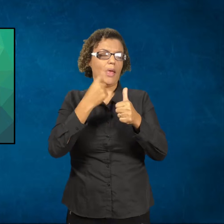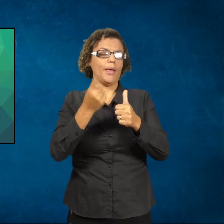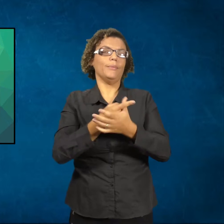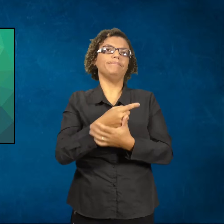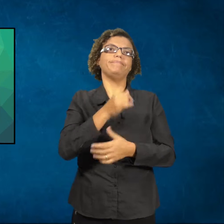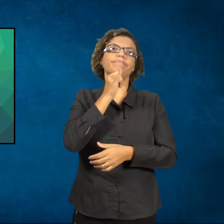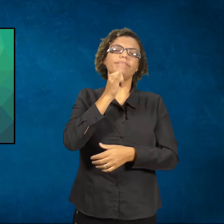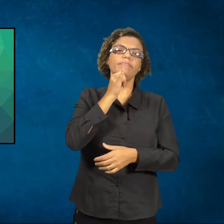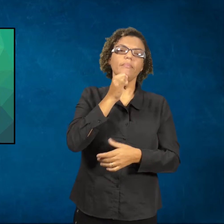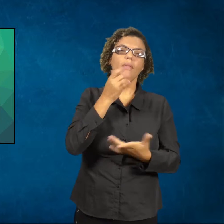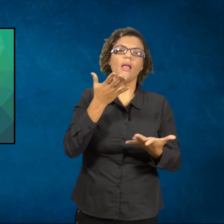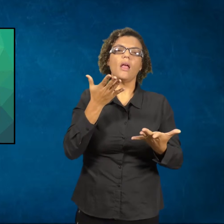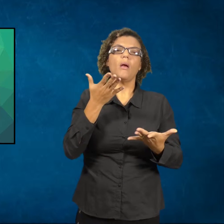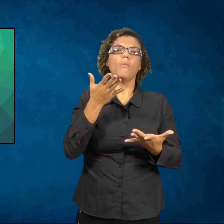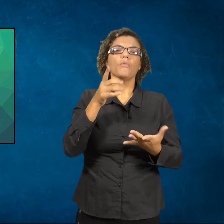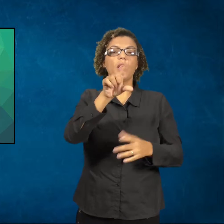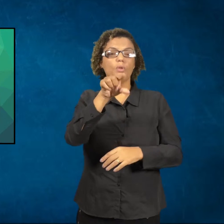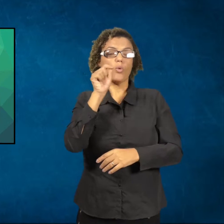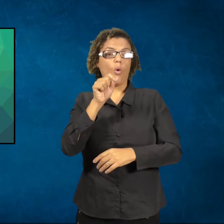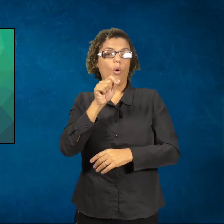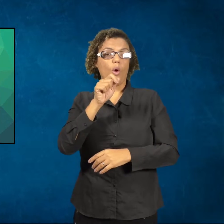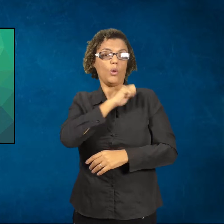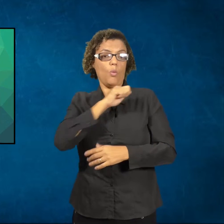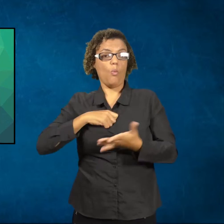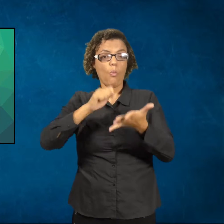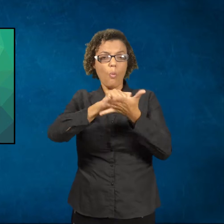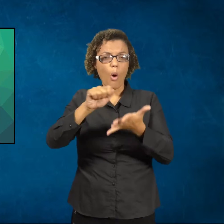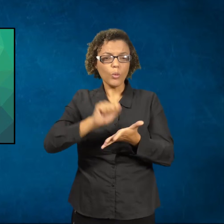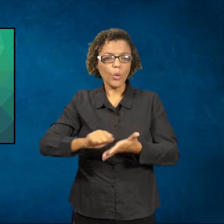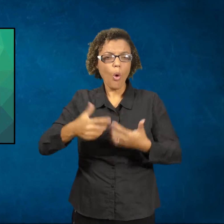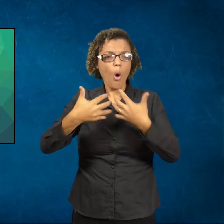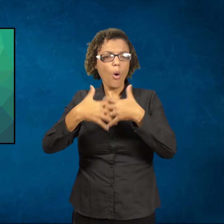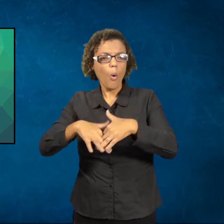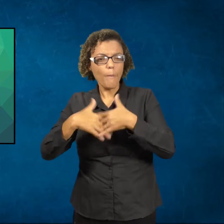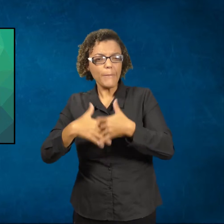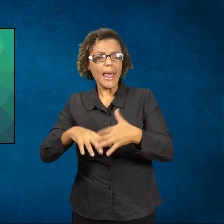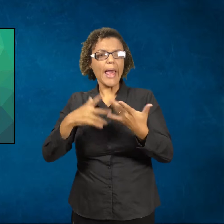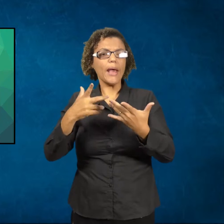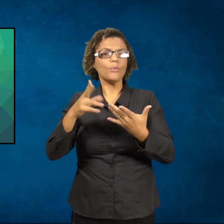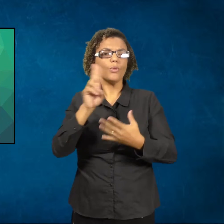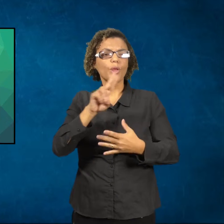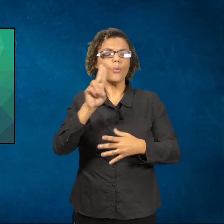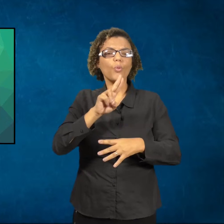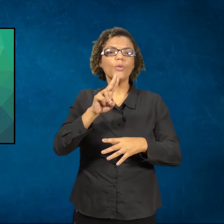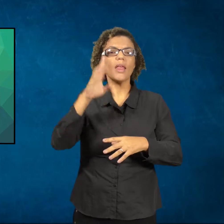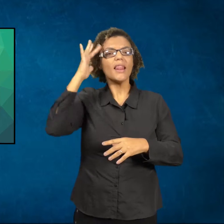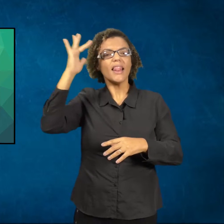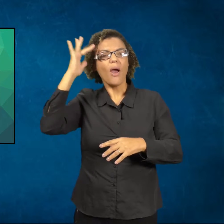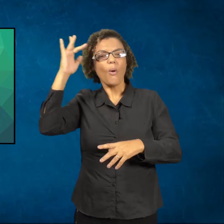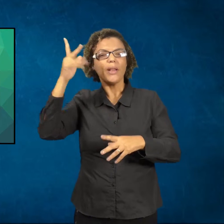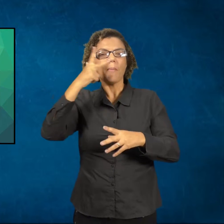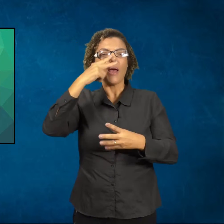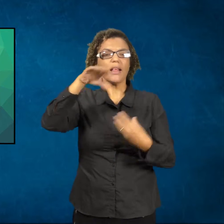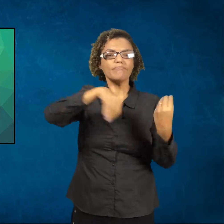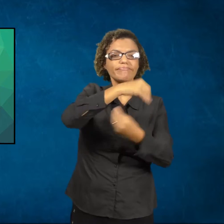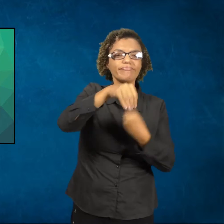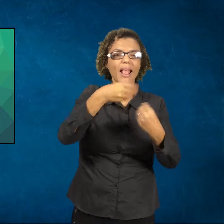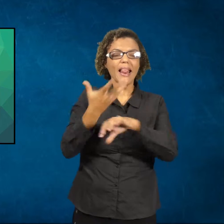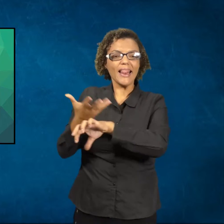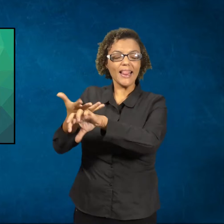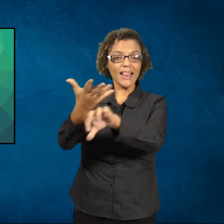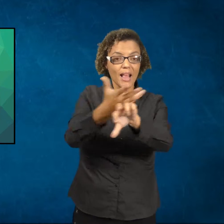autor que é muito complexo, que é multifacetado, multidisciplinar, como é o caso do Piaget, é importante a gente fazer